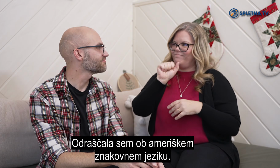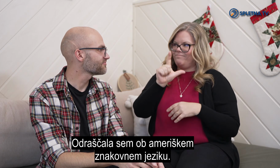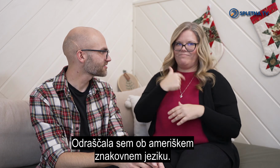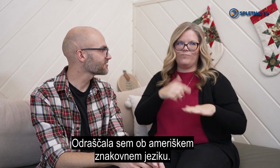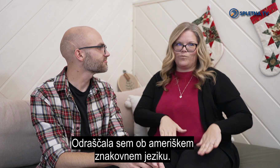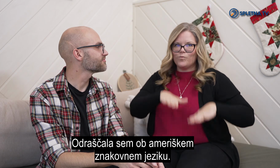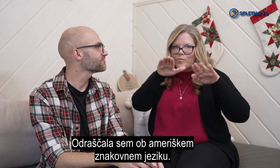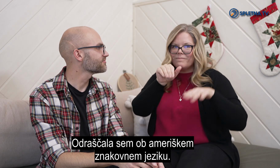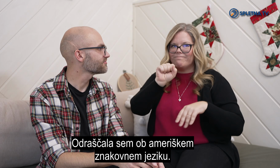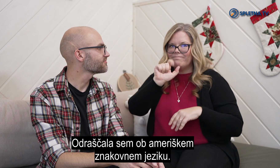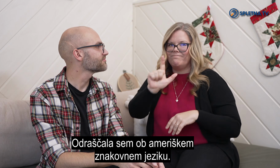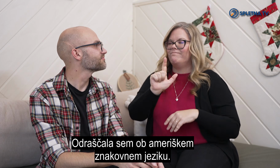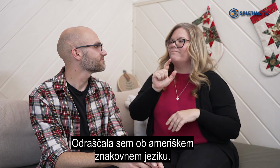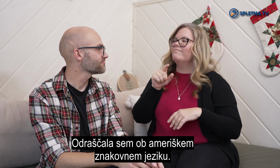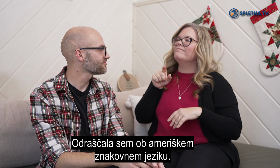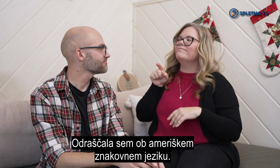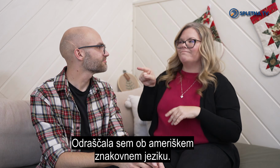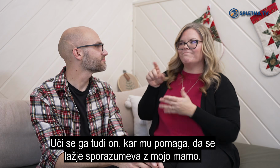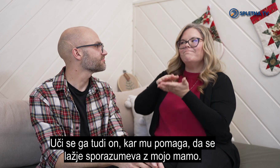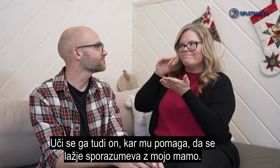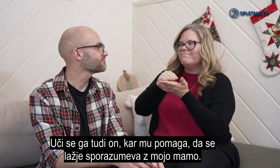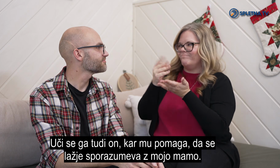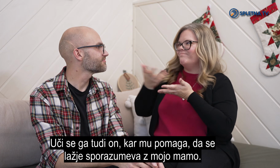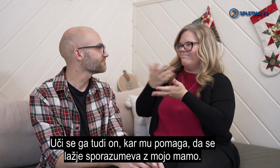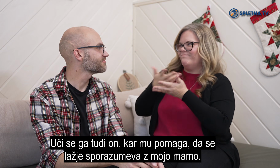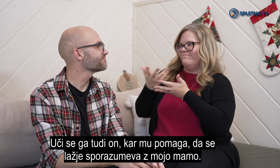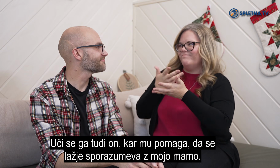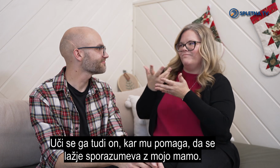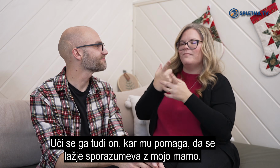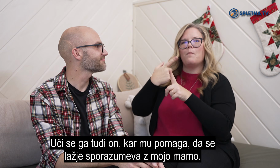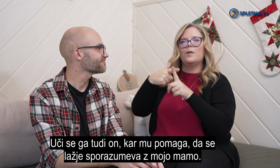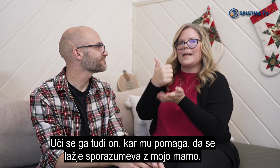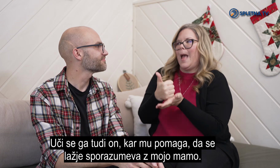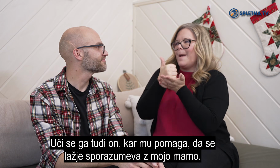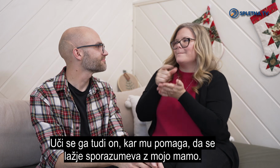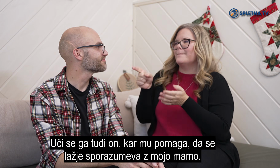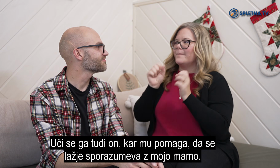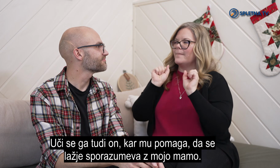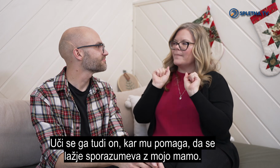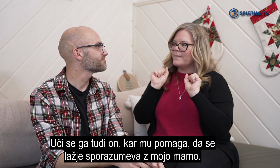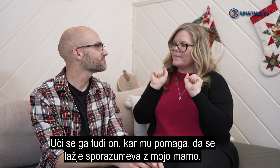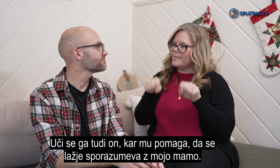Odraščala sem ob ameriškem znakovnem jeziku. Uči se ga tudi on, kar mu pomaga, da se lažje sporazumeva z mojo